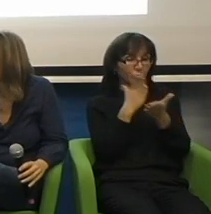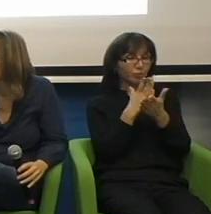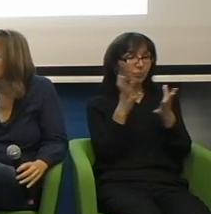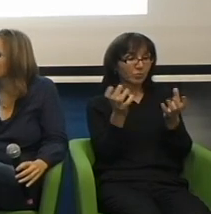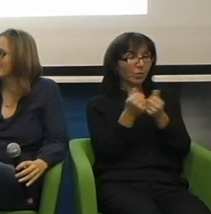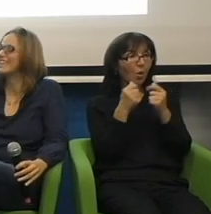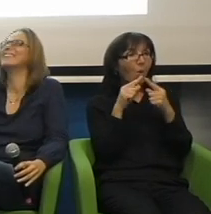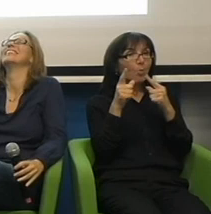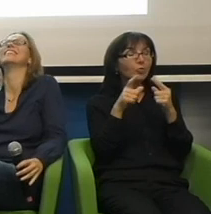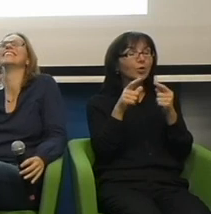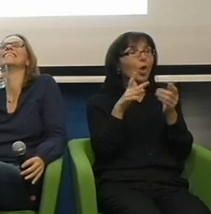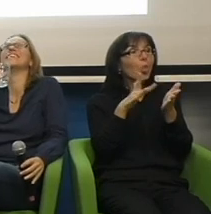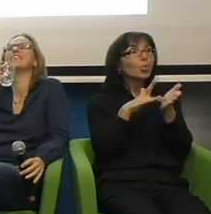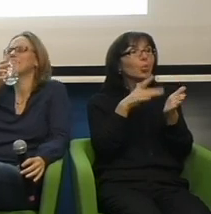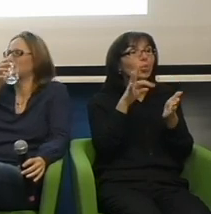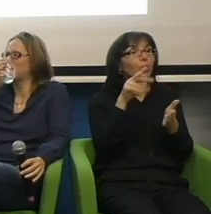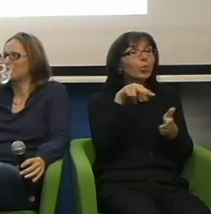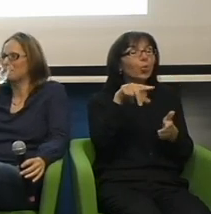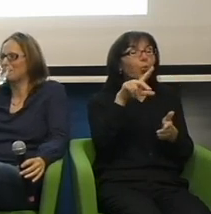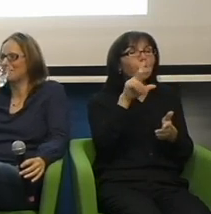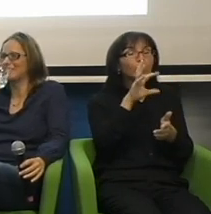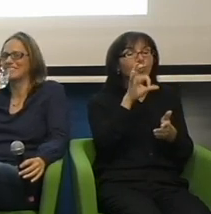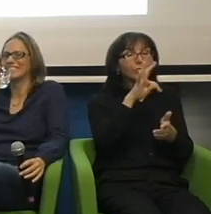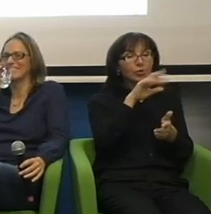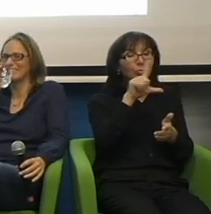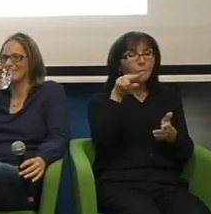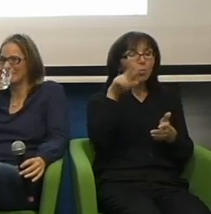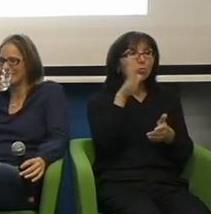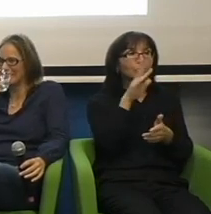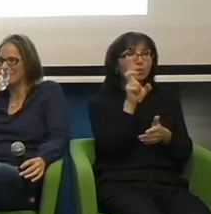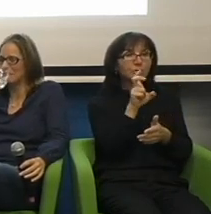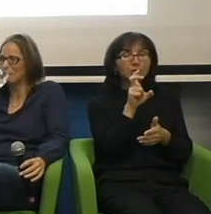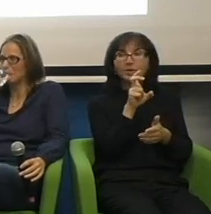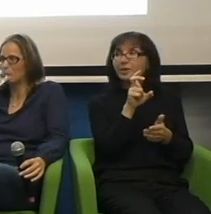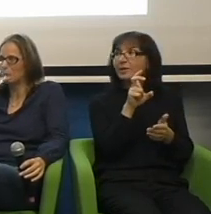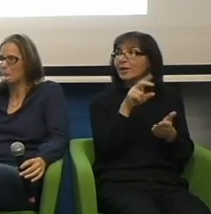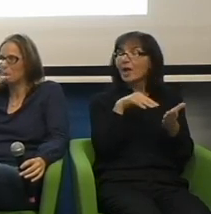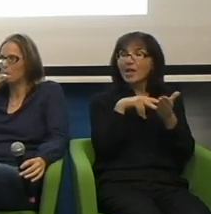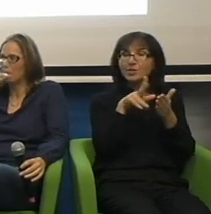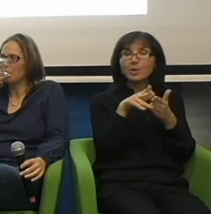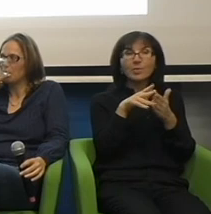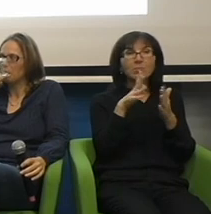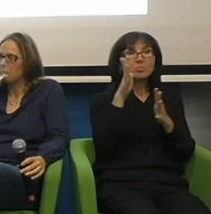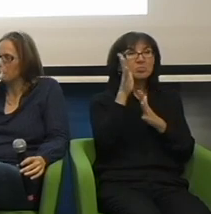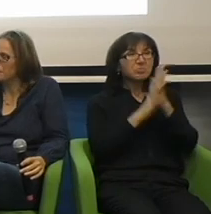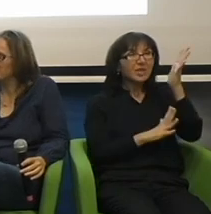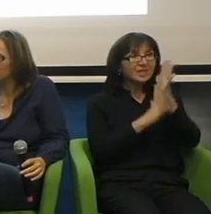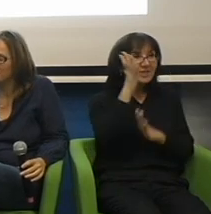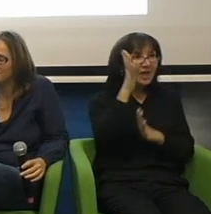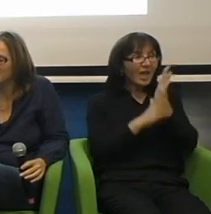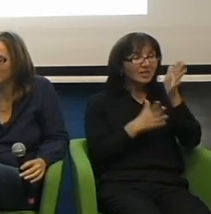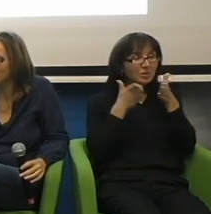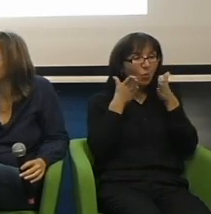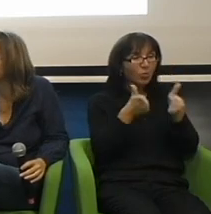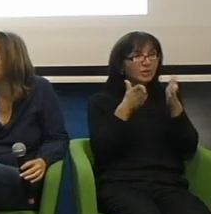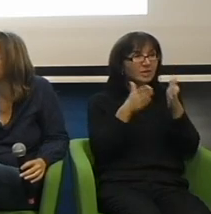tłuszczem aleję Anny Walentynowicz, która idzie przez las i mało kto chodzi tą ulicą. Wie Pani co, ja powiem Pani